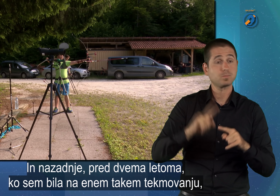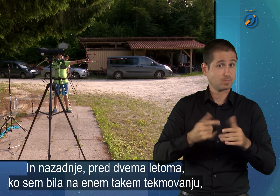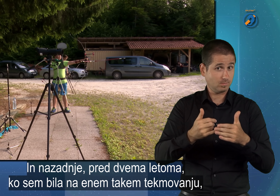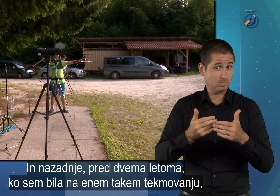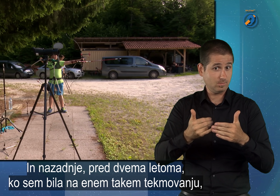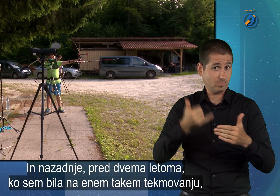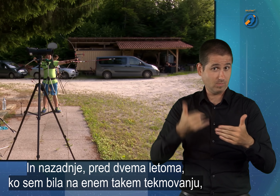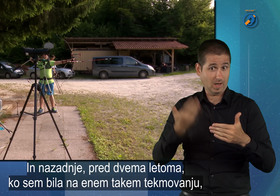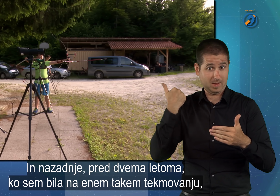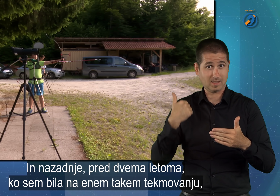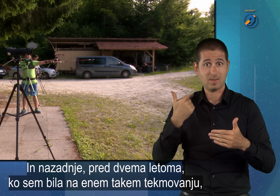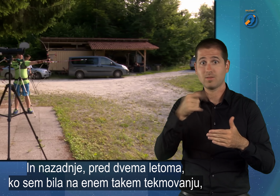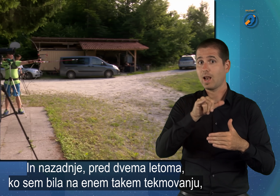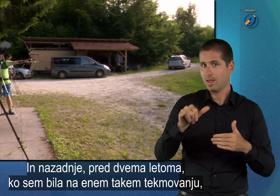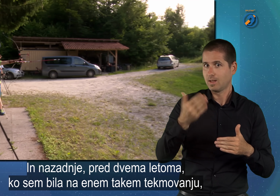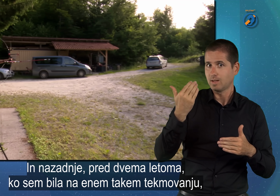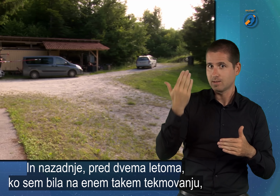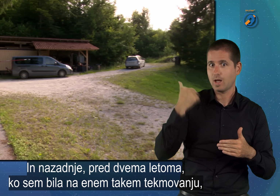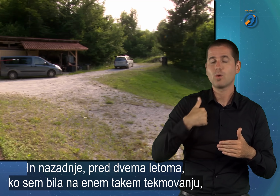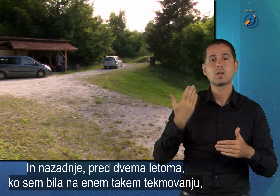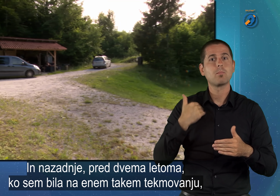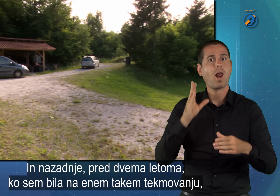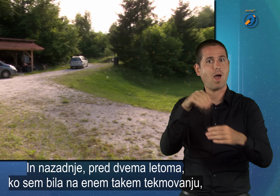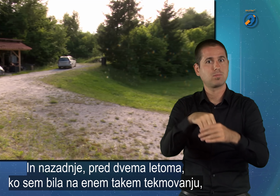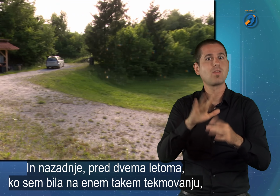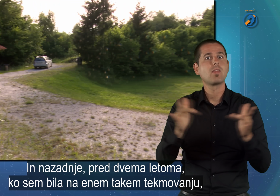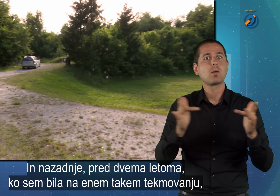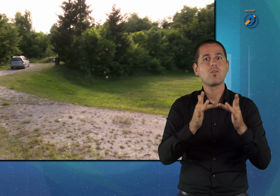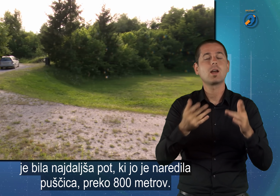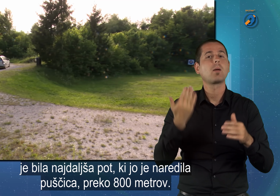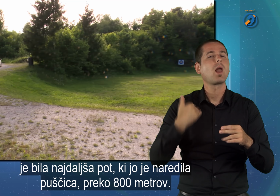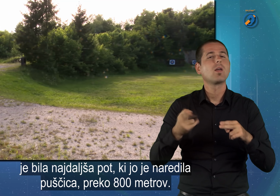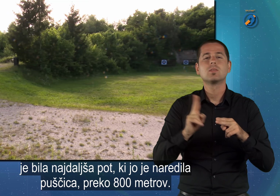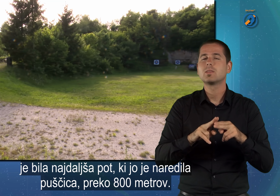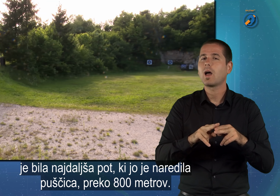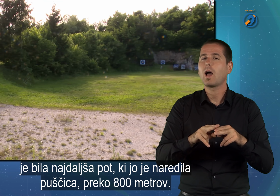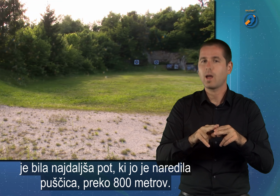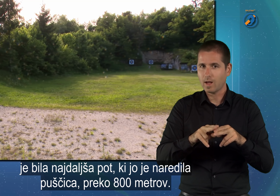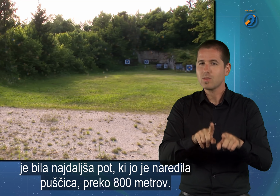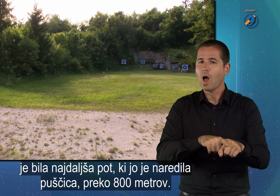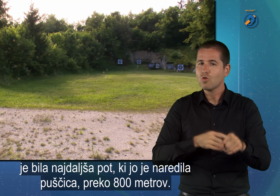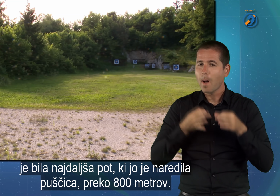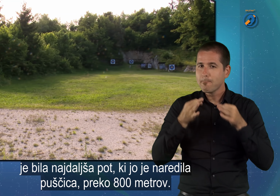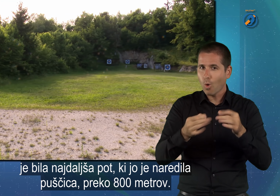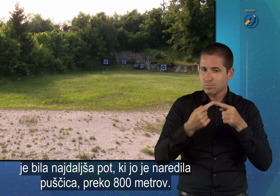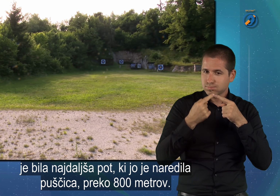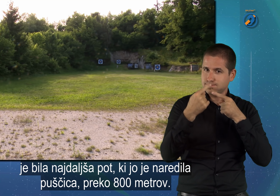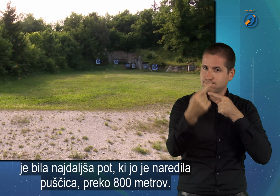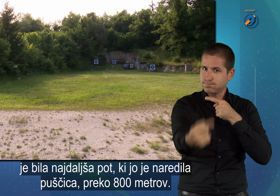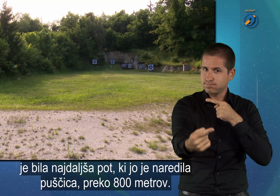in nazadnje 2 leti nazaj, ko sem bila jaz na enem takem tekmovanju, je bila najdaljša pot, ki jo je